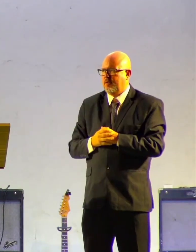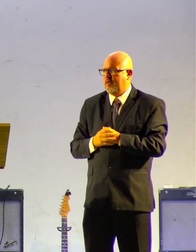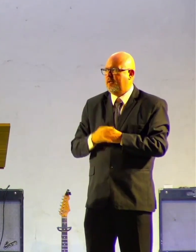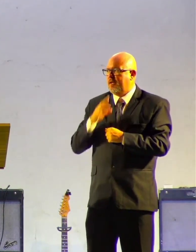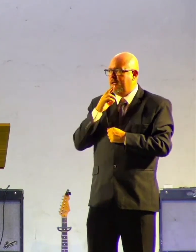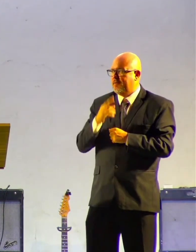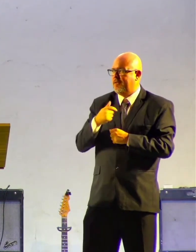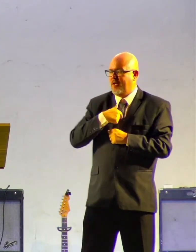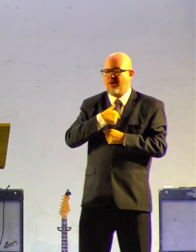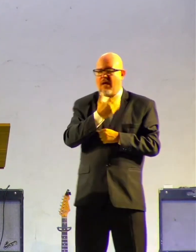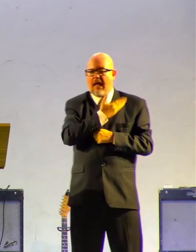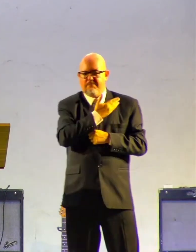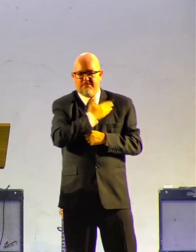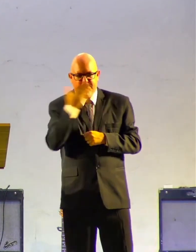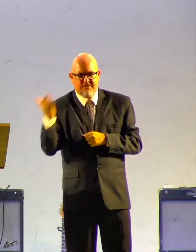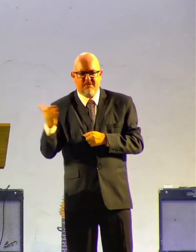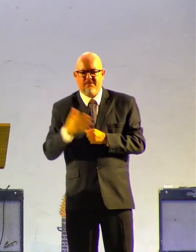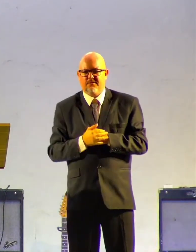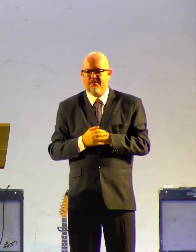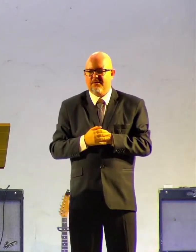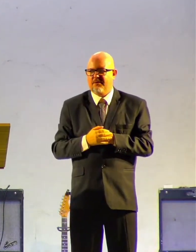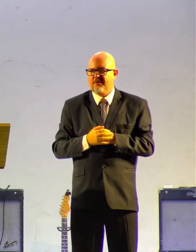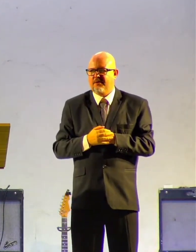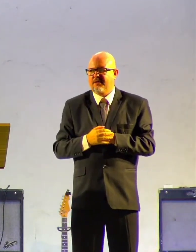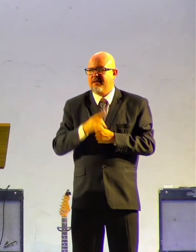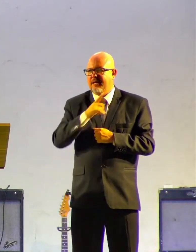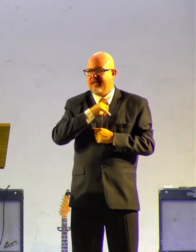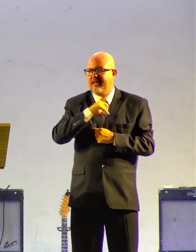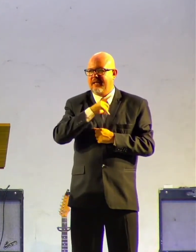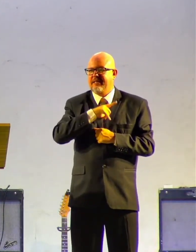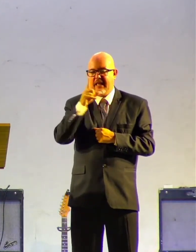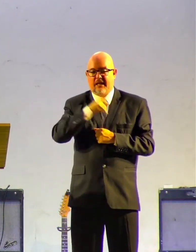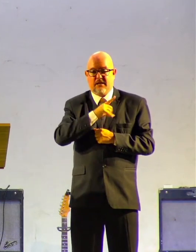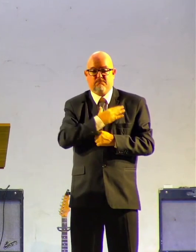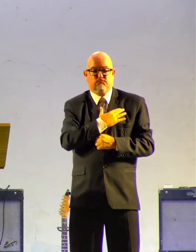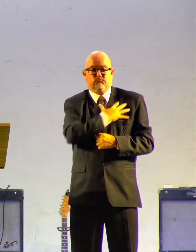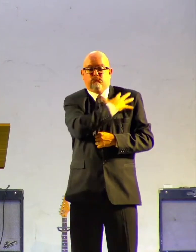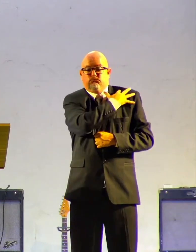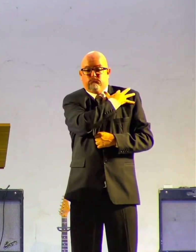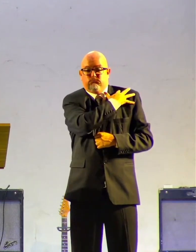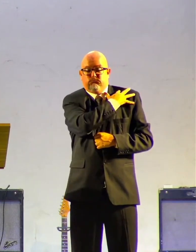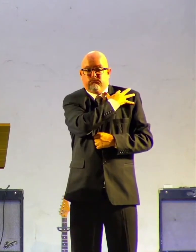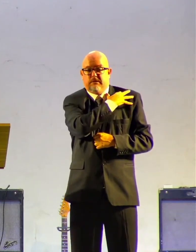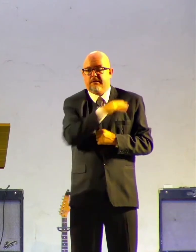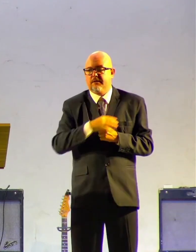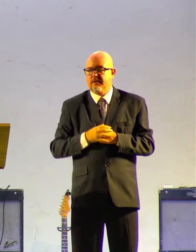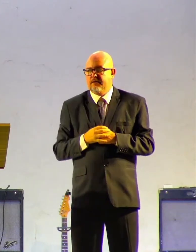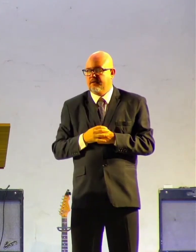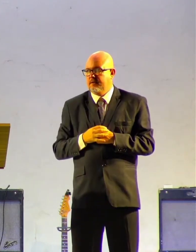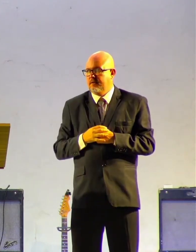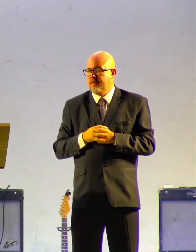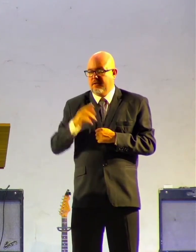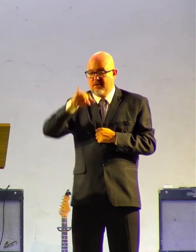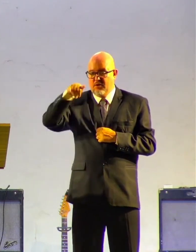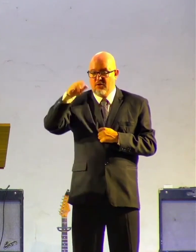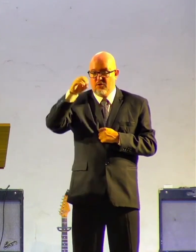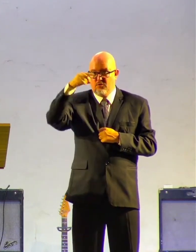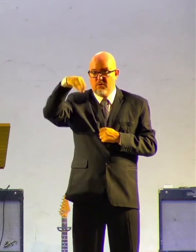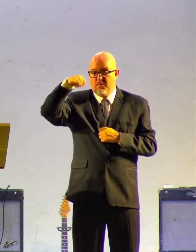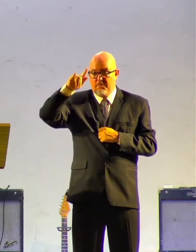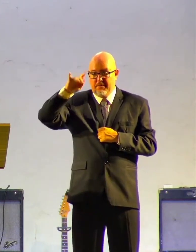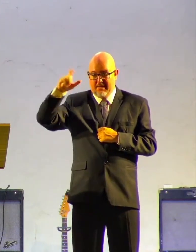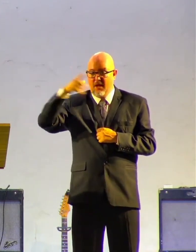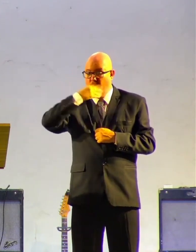Ele respondeu: sou amigo dele, ele está concorrendo ao generalato. E tem mais, o João Miguel